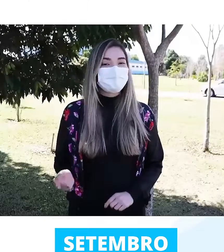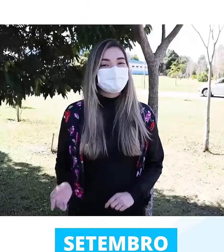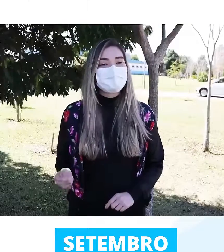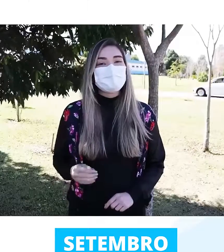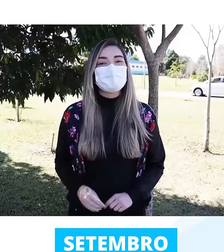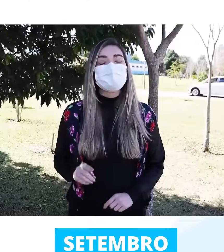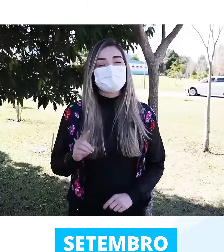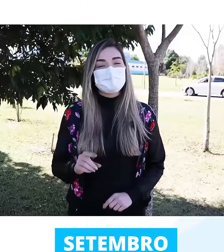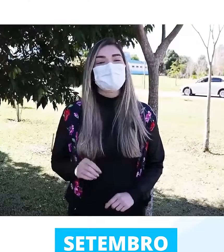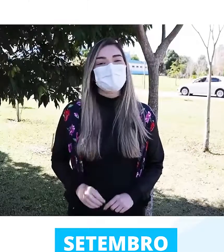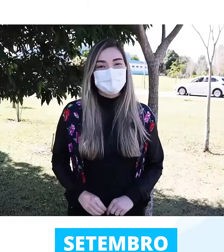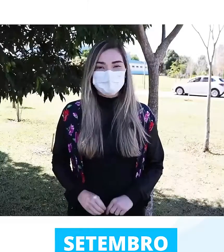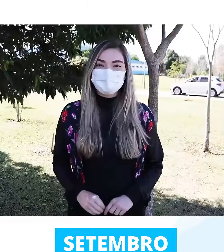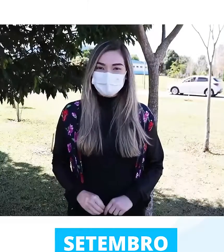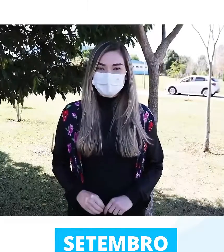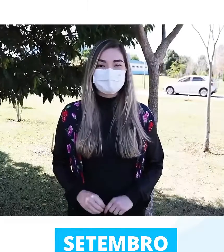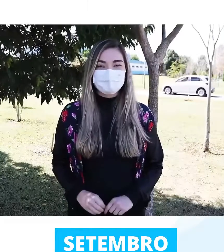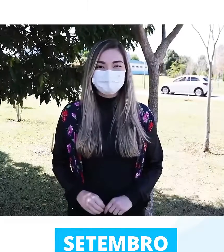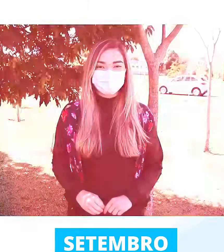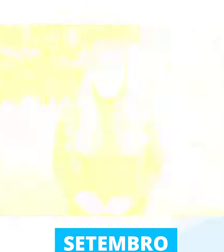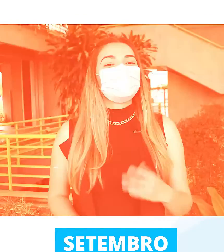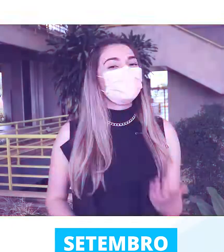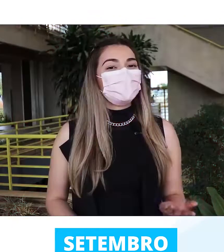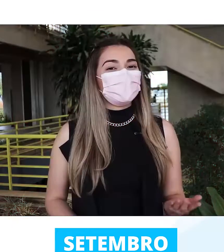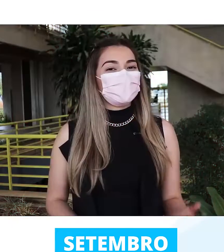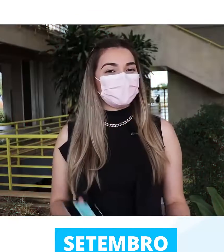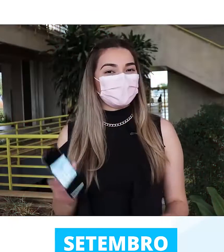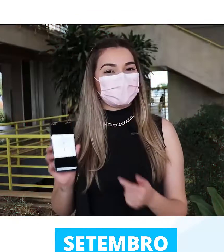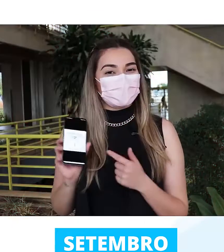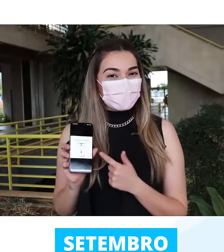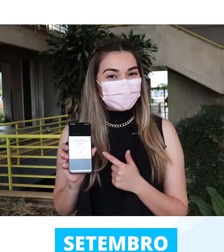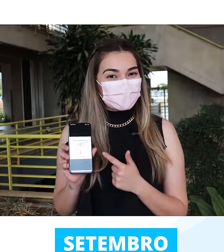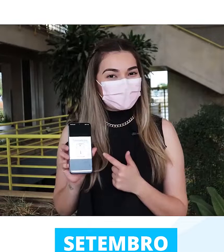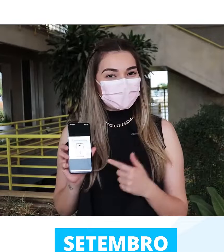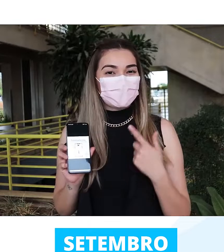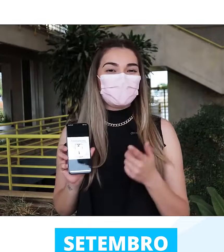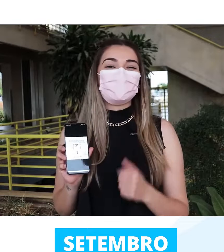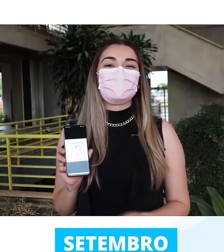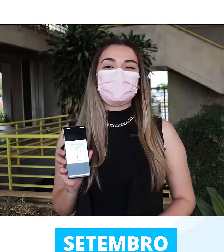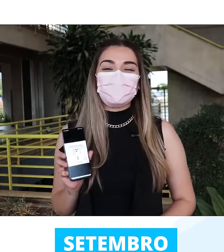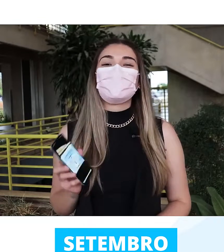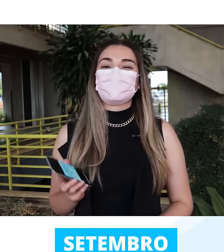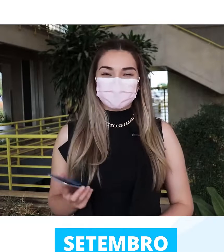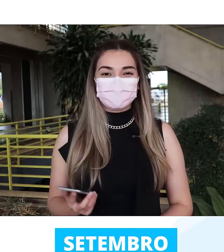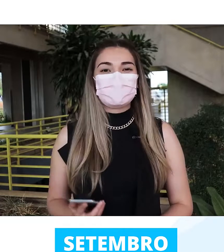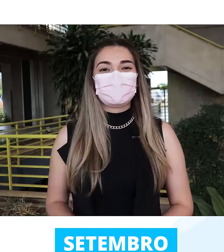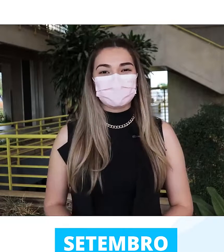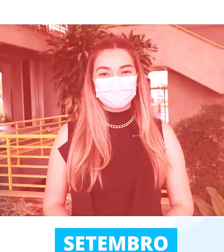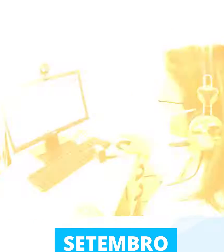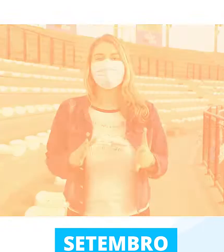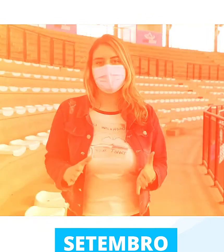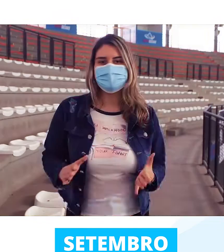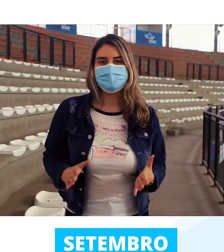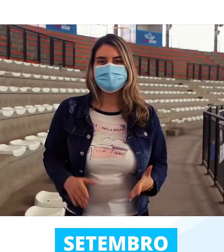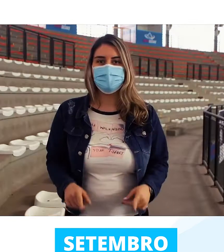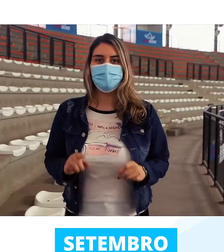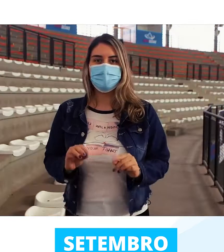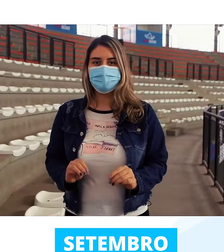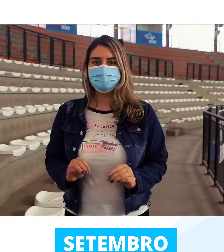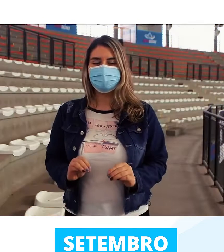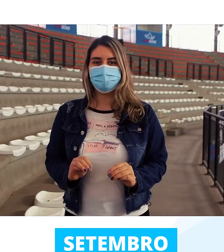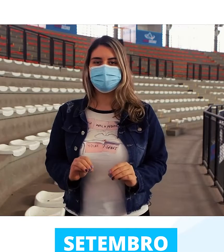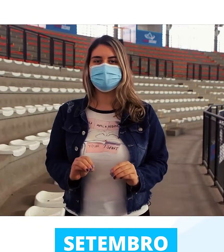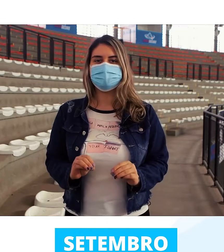com 14 anos ou mais marcam o início de setembro. Serviços de telemedicina continuam a todo vapor.